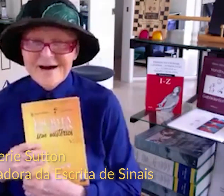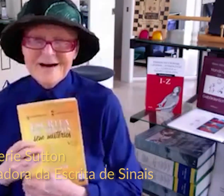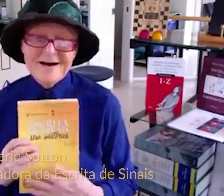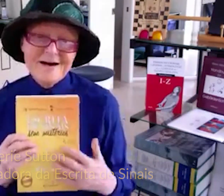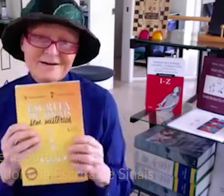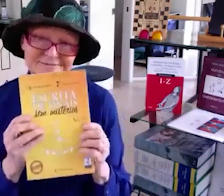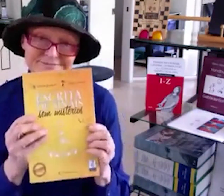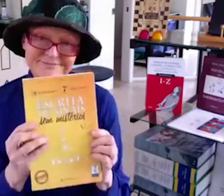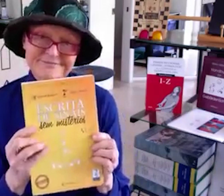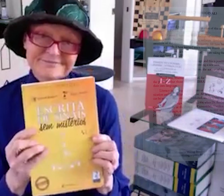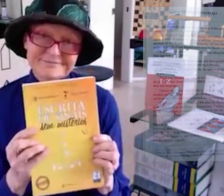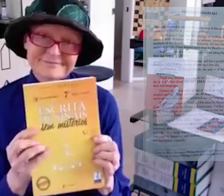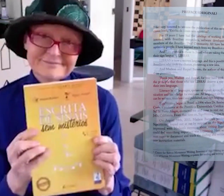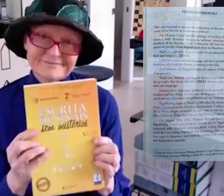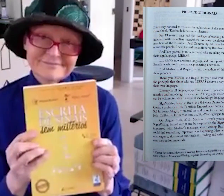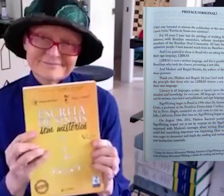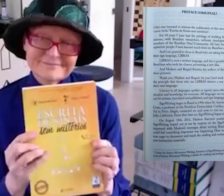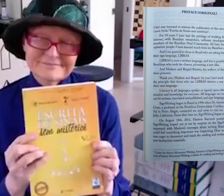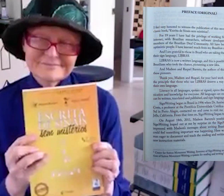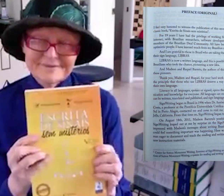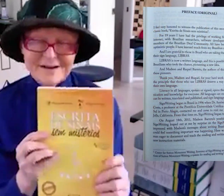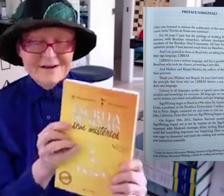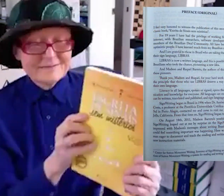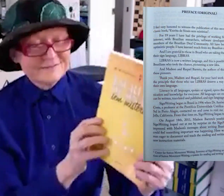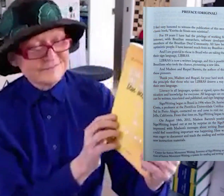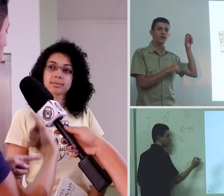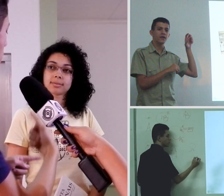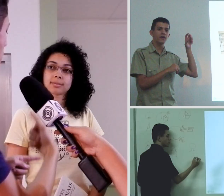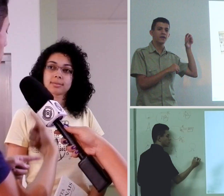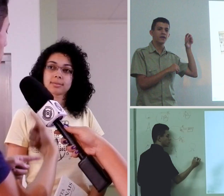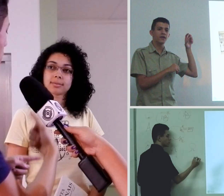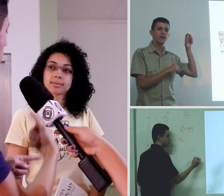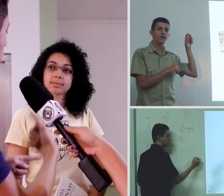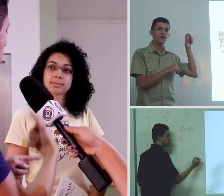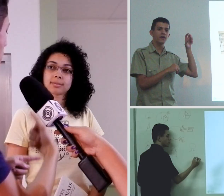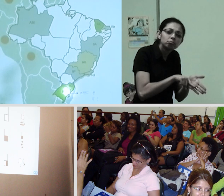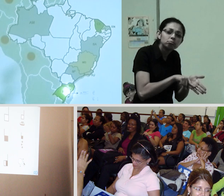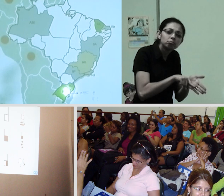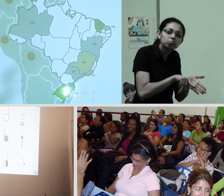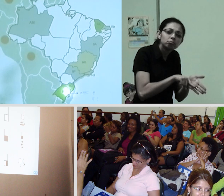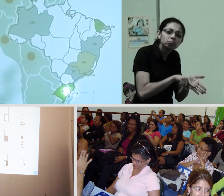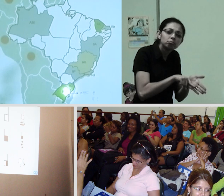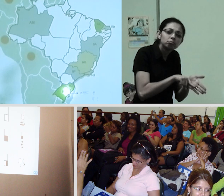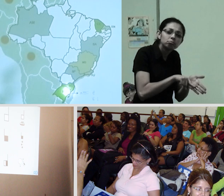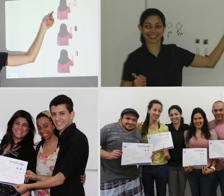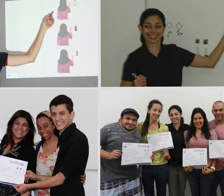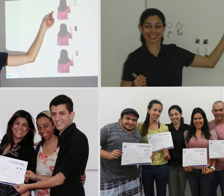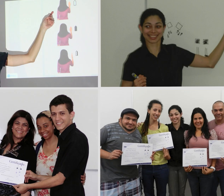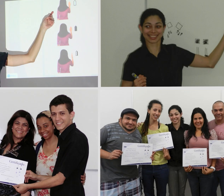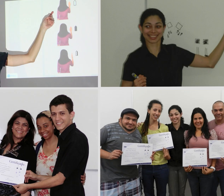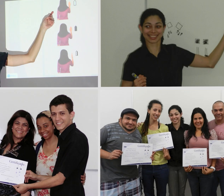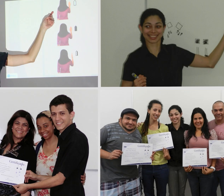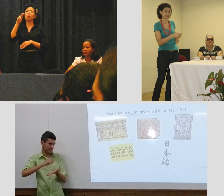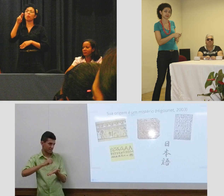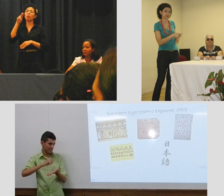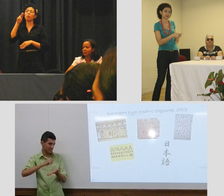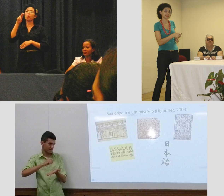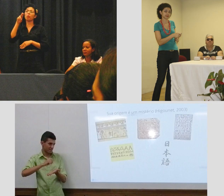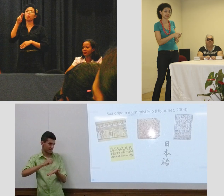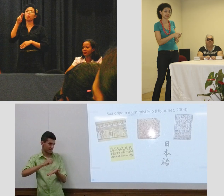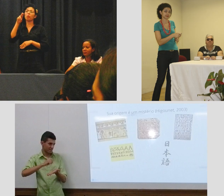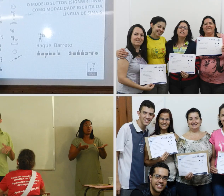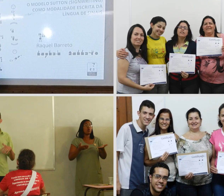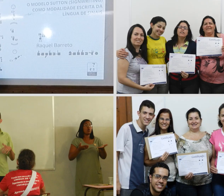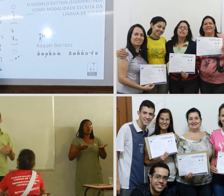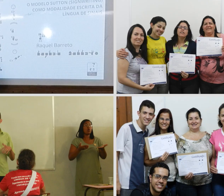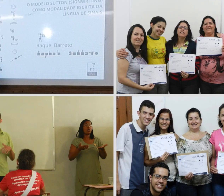criadora dessa escrita, fez o prefácio de uma das edições. Por anos, ministramos muitas palestras,